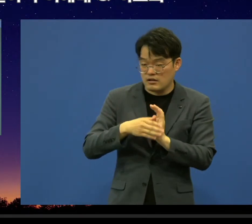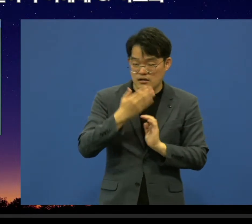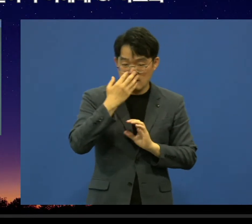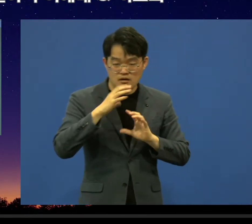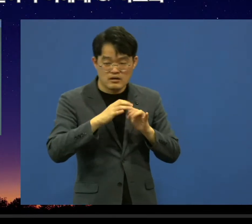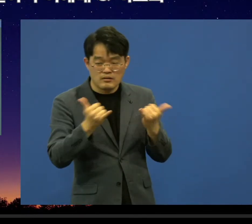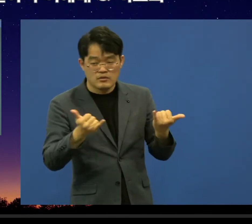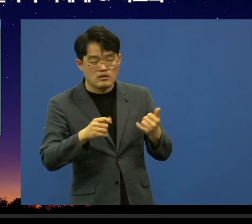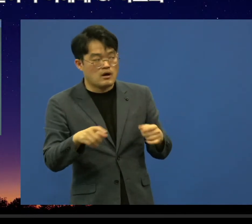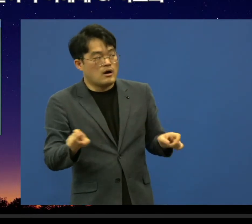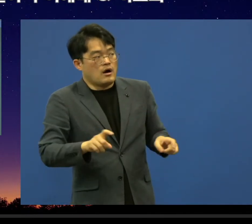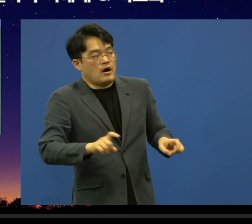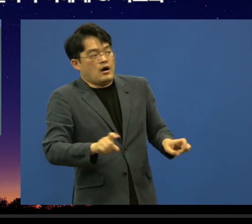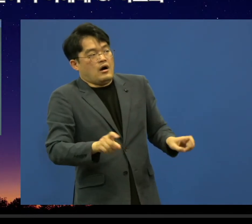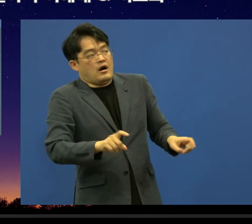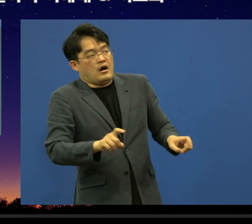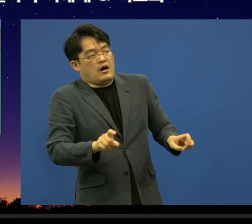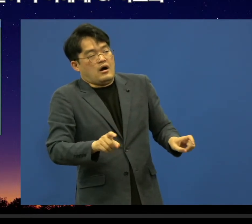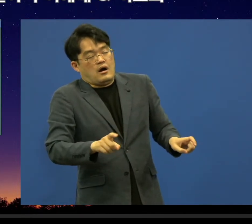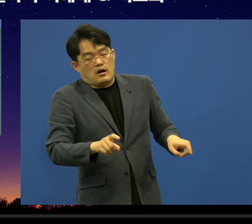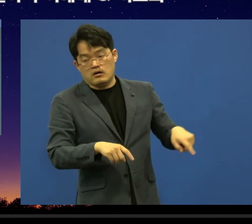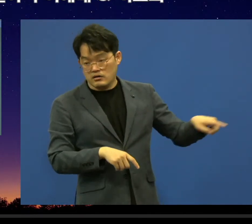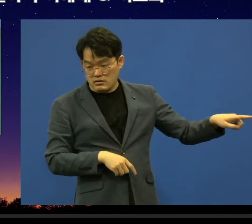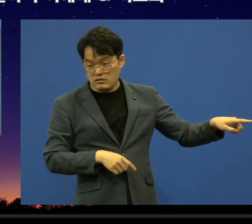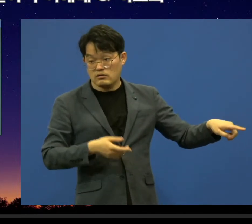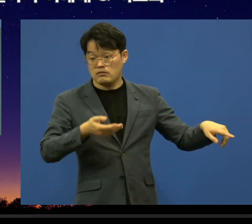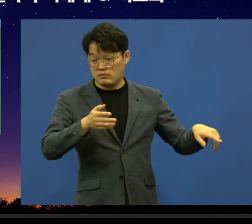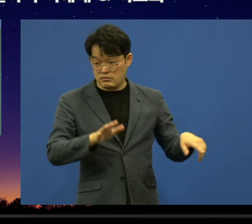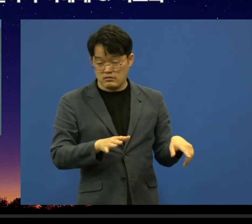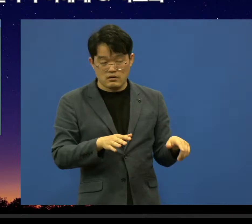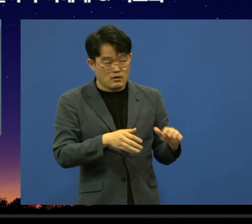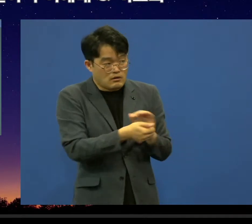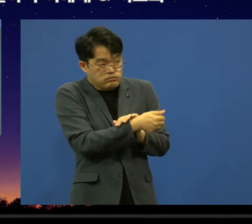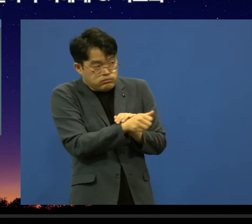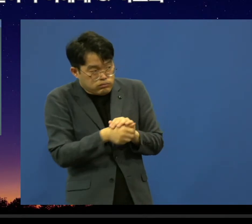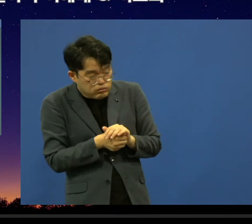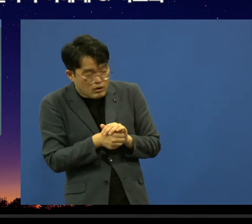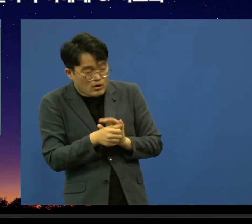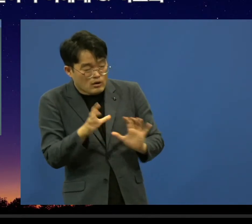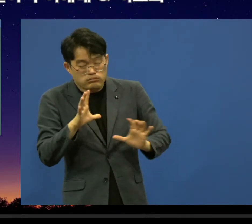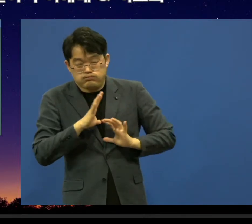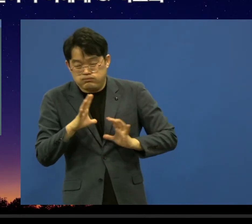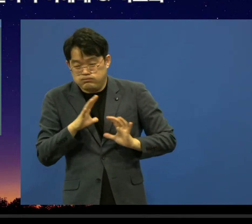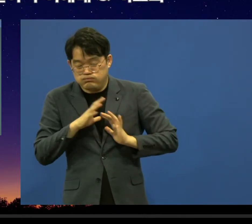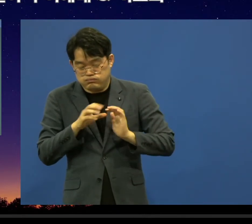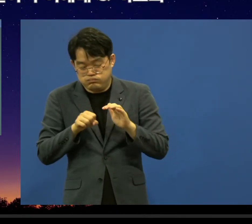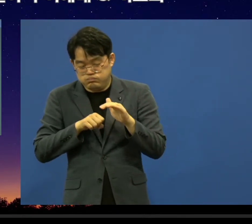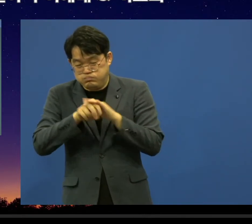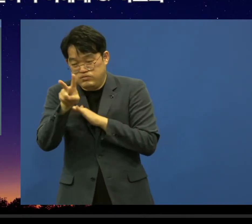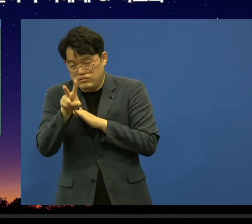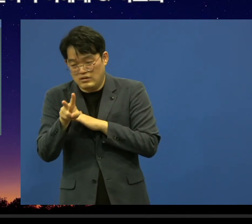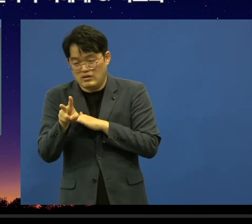이 위험찬 포효였습니다. 움츠러들게 합니다. 두려움을 줍니다.